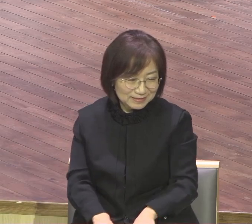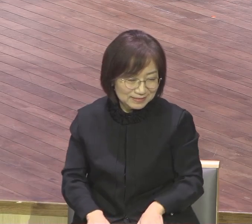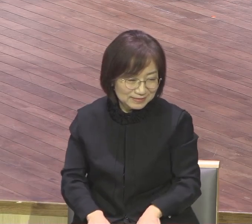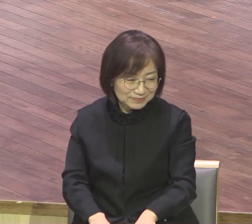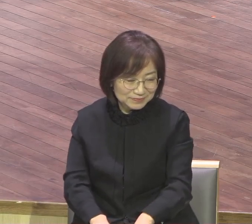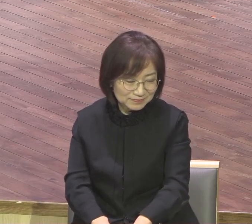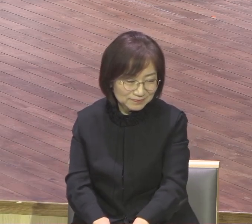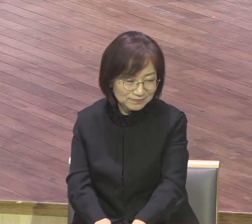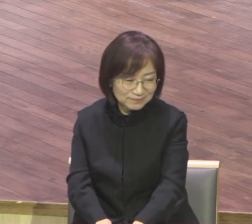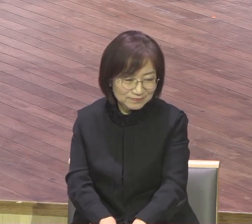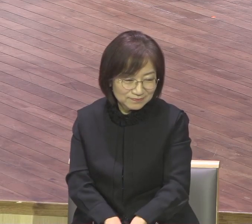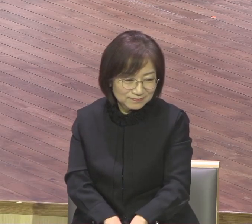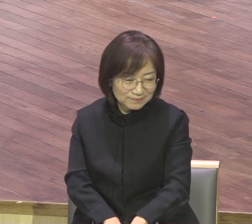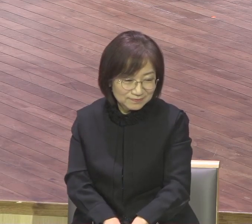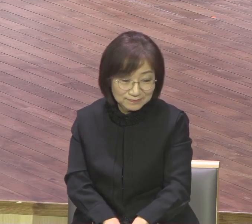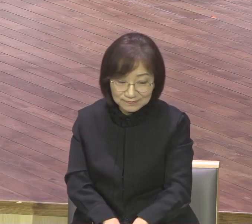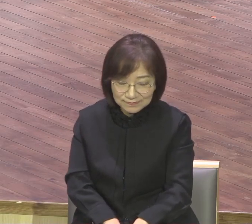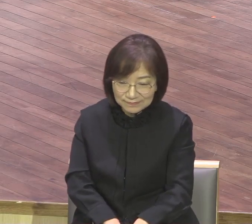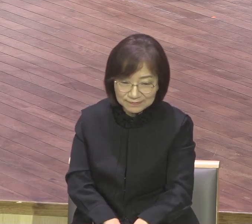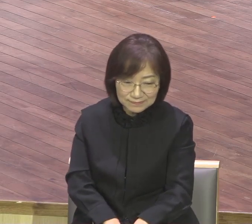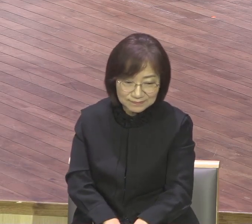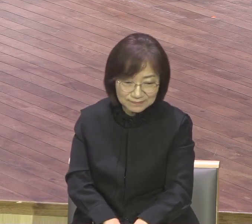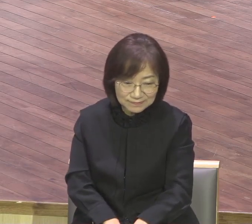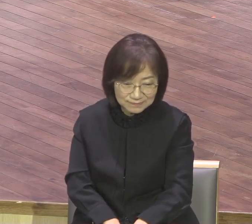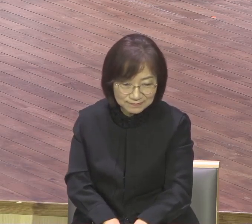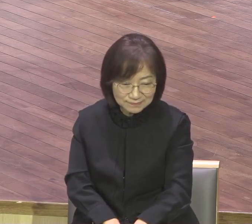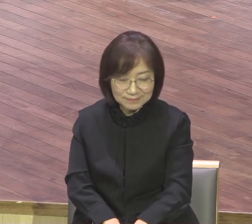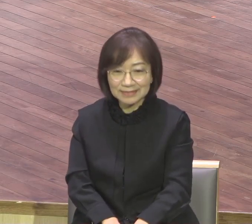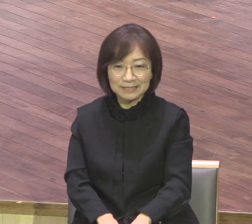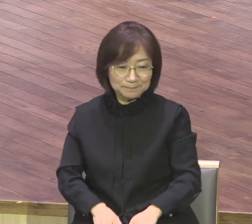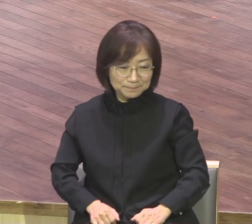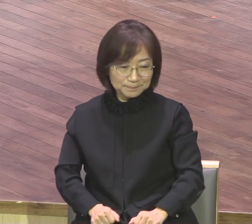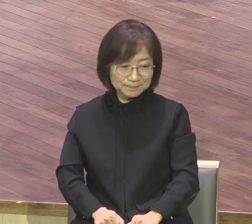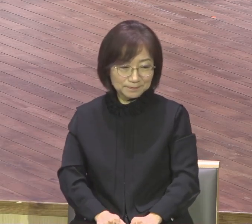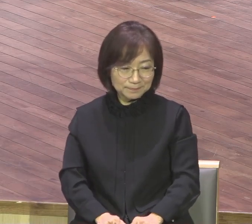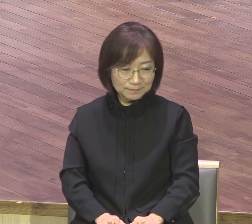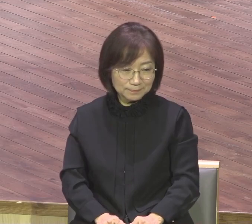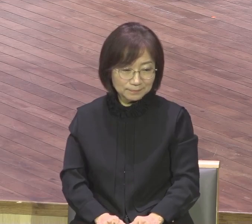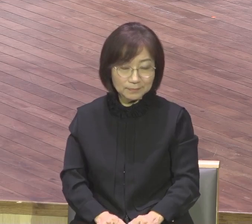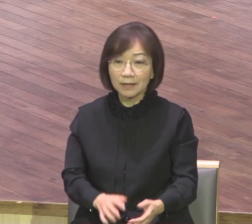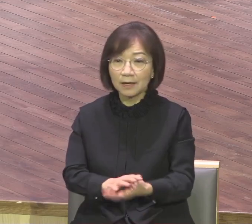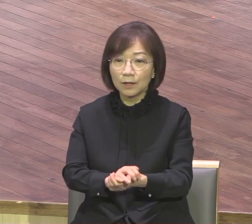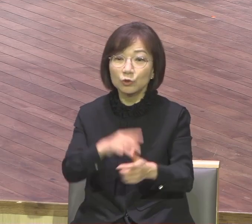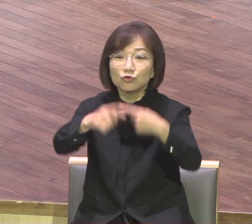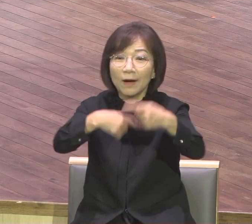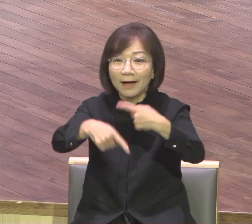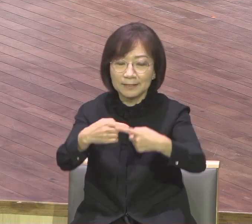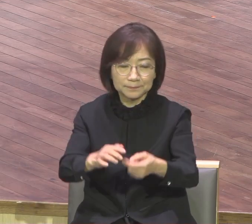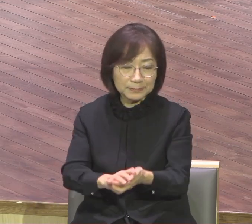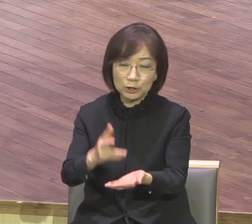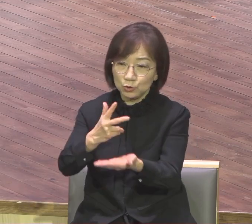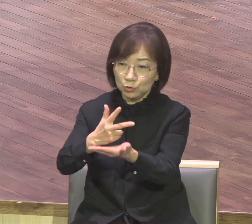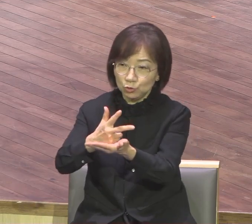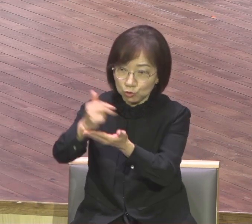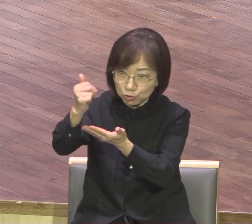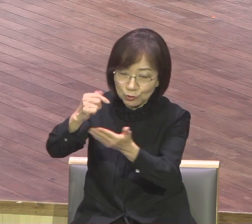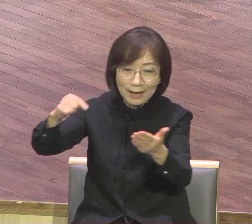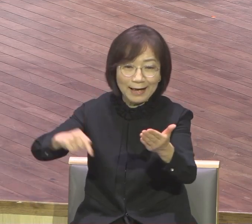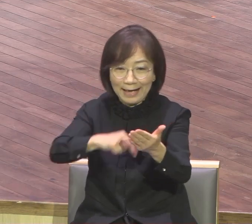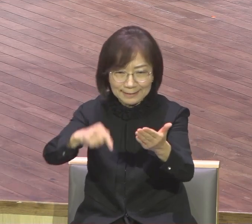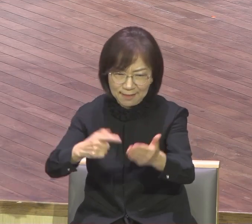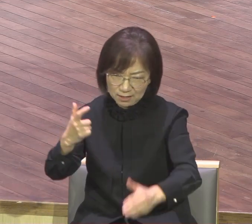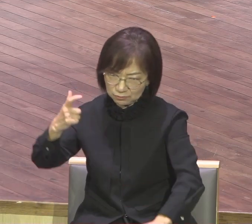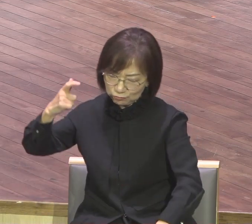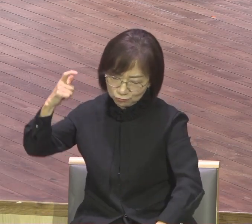Andrés que hagan este ministerio en este Bogotá. Vamos a confesar. dentro del Señor. 굳게